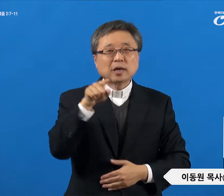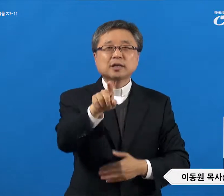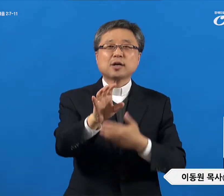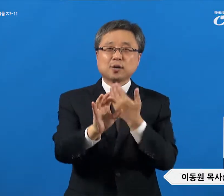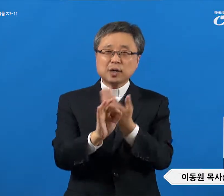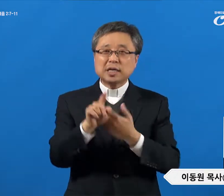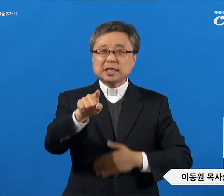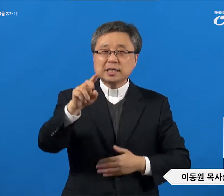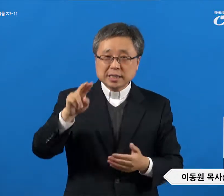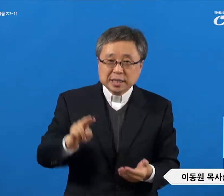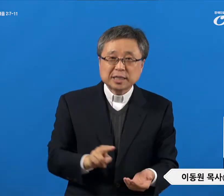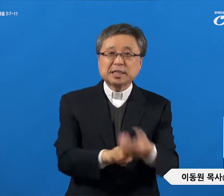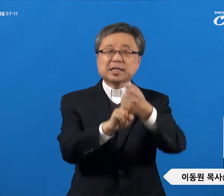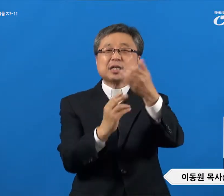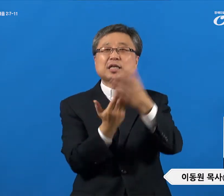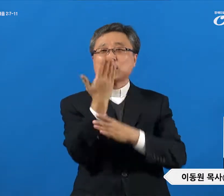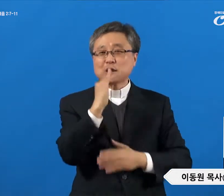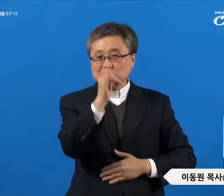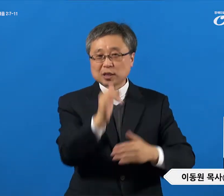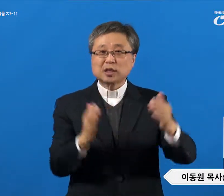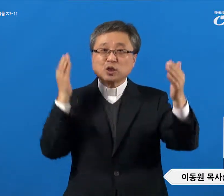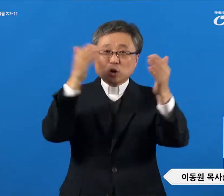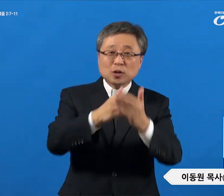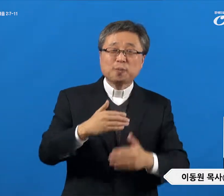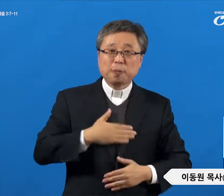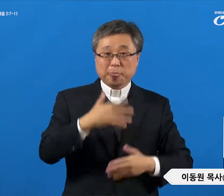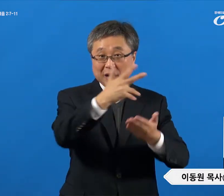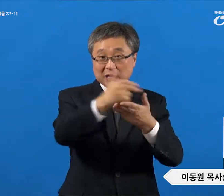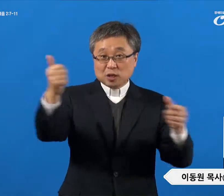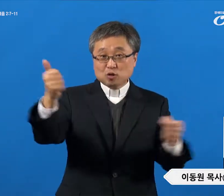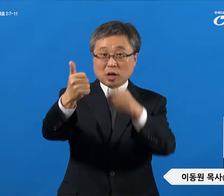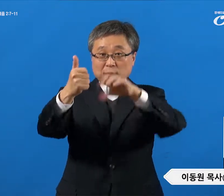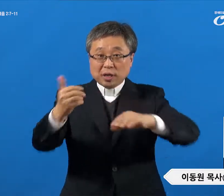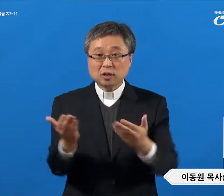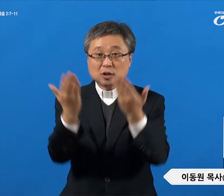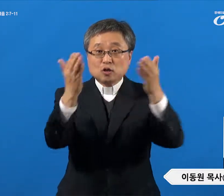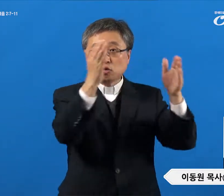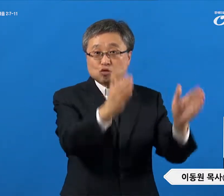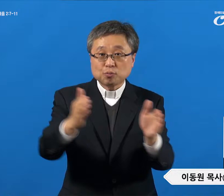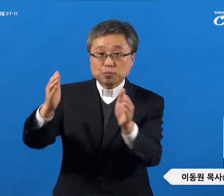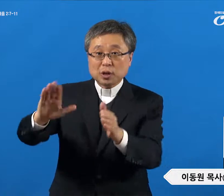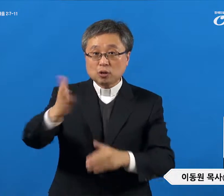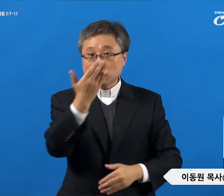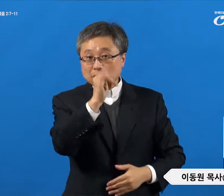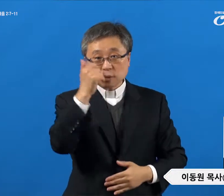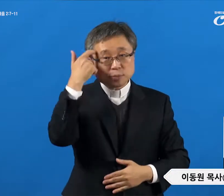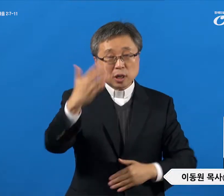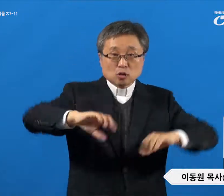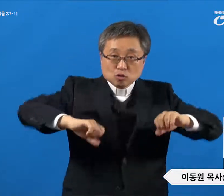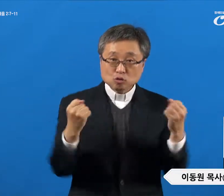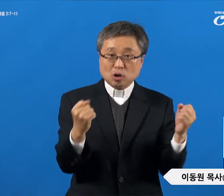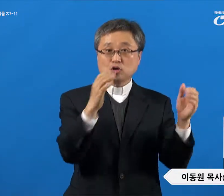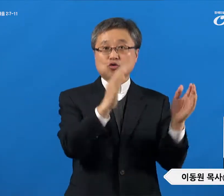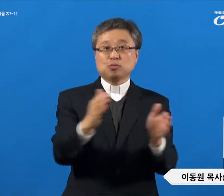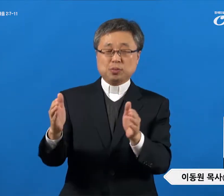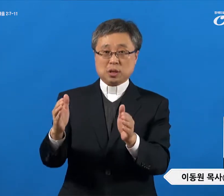이 기적이 일어날 수 있도록 나를 주 앞에 드릴 준비가 되어 계십니까? 순종할 준비. 우리는